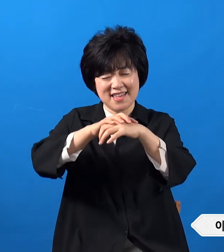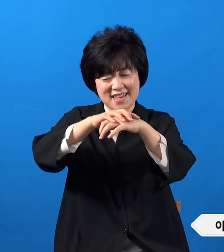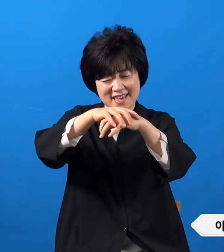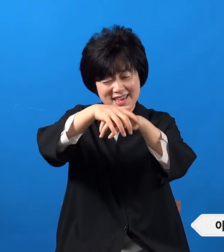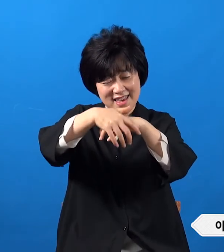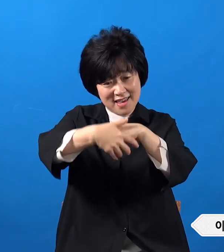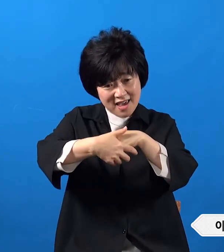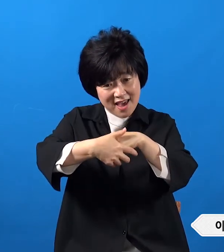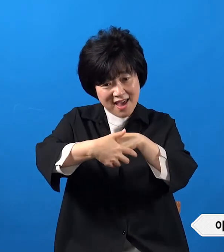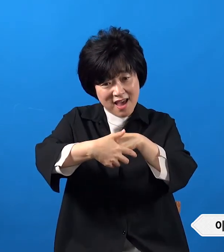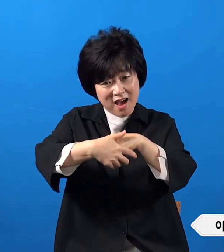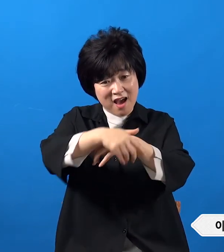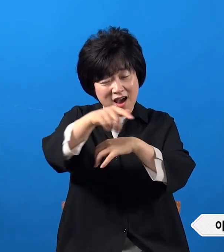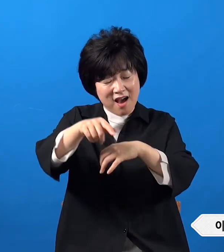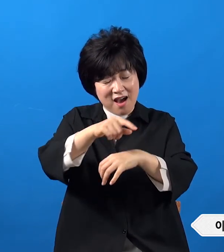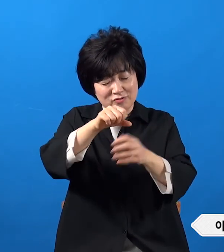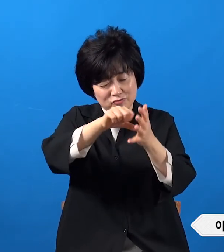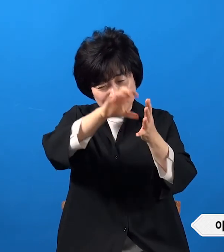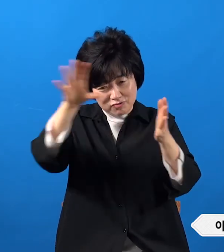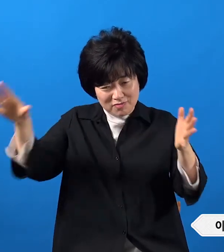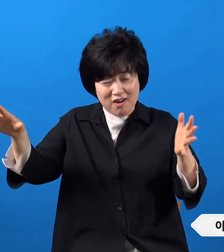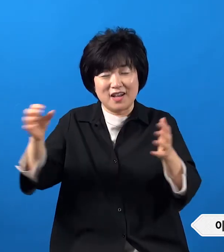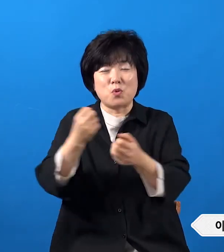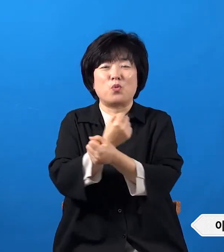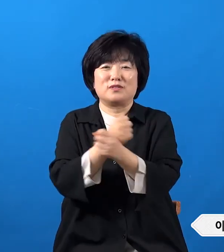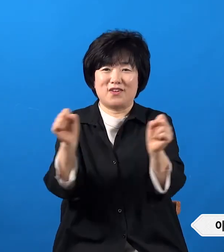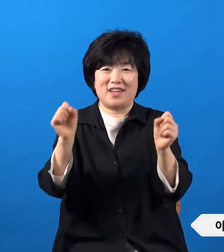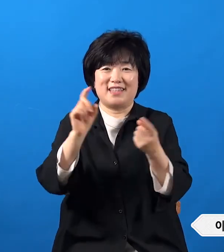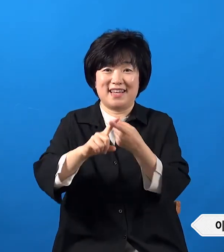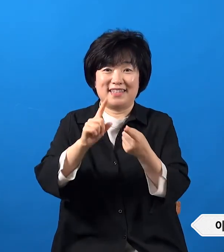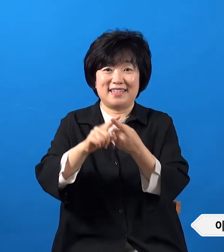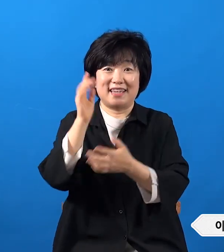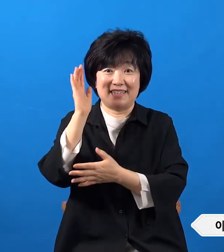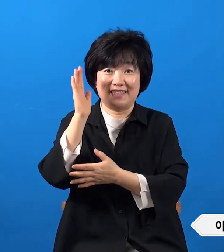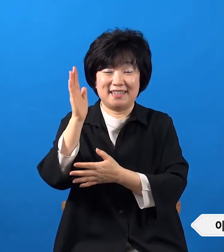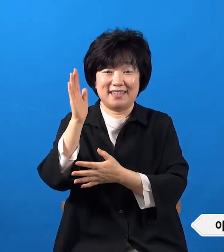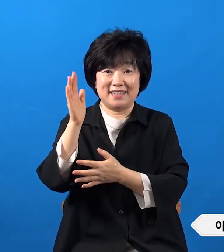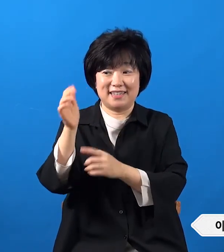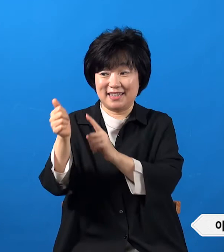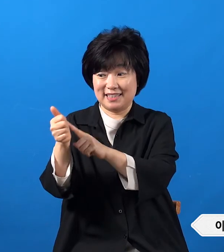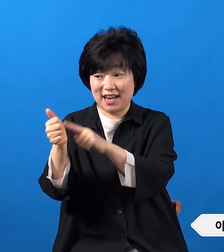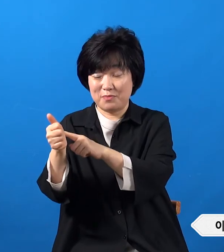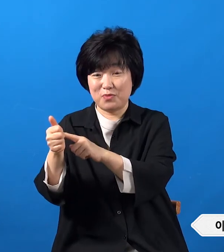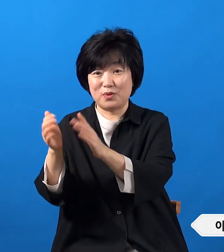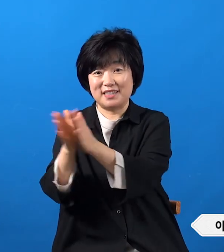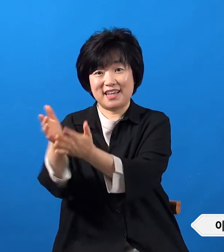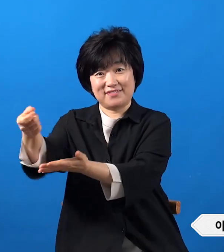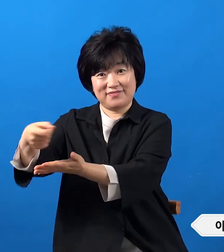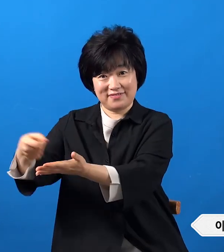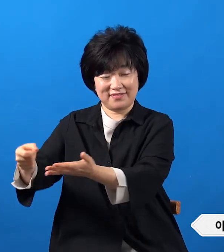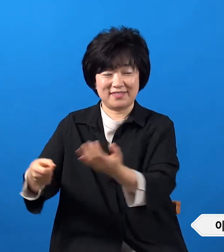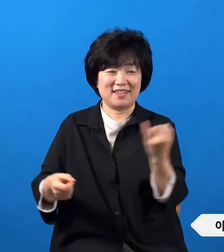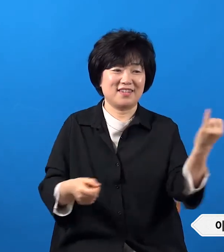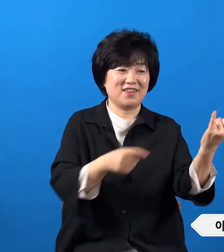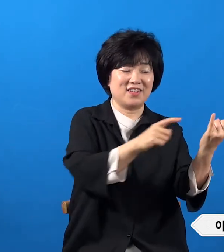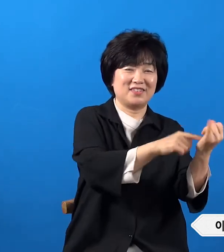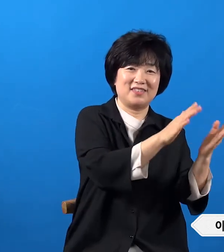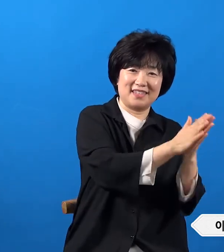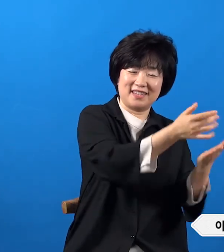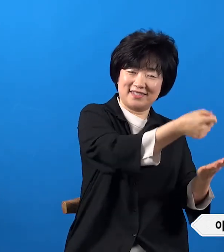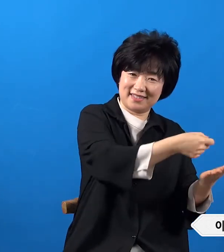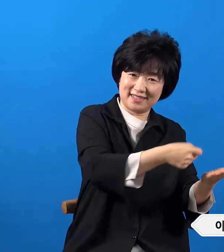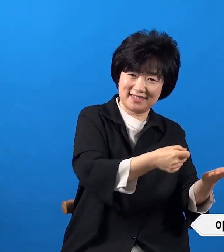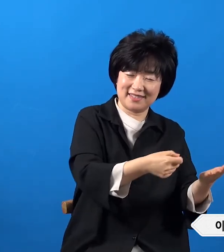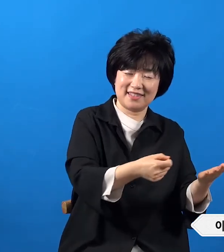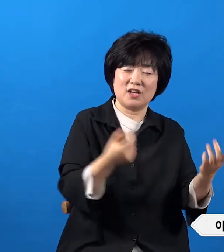세기의 용서의 드라마예요. 그런데 두 사람이 다 책을 써요. 나중에 별도로. 두 책에서 놀라운 것은